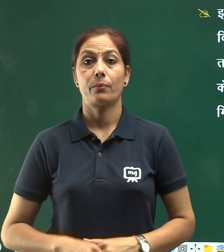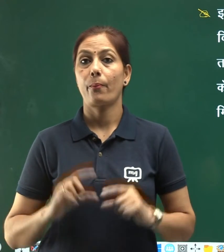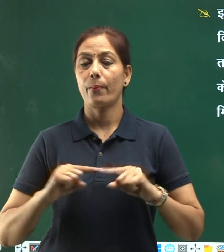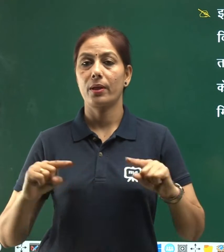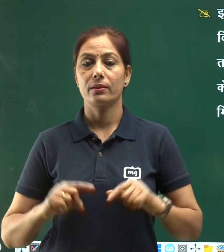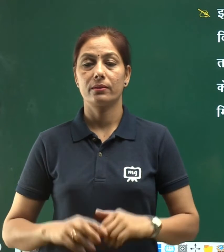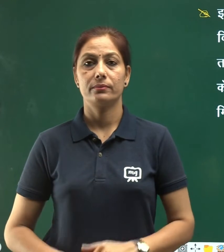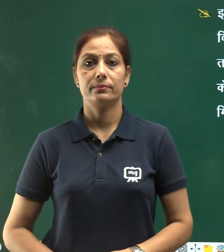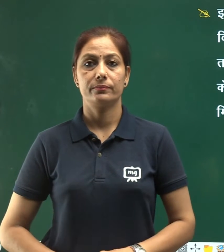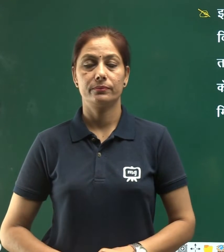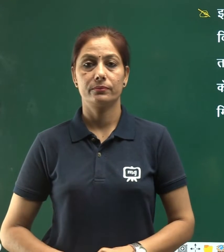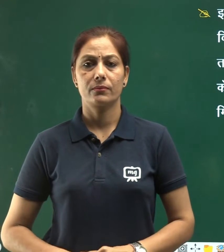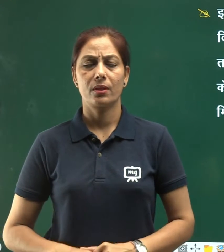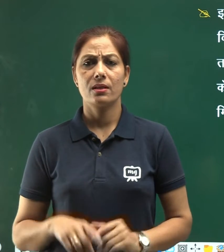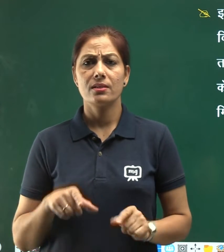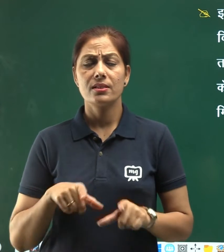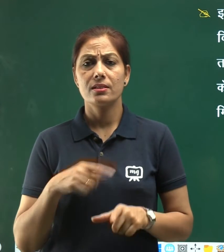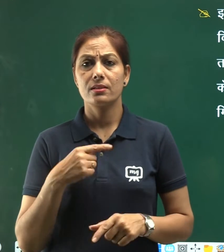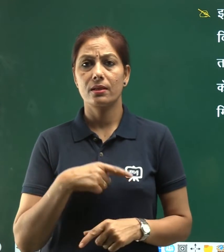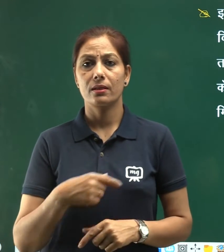परंतु जिस तरह का